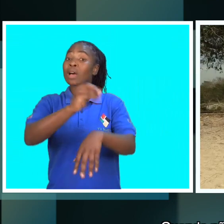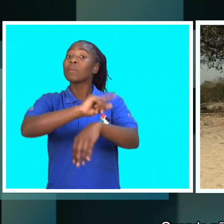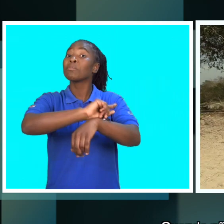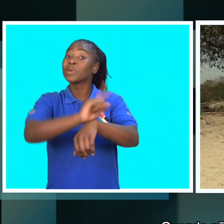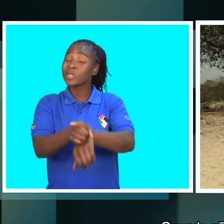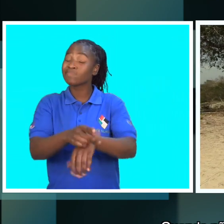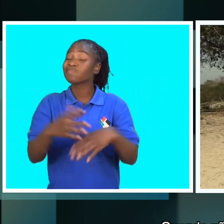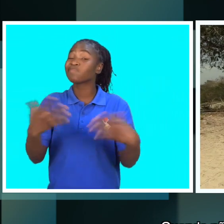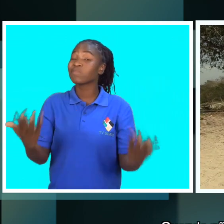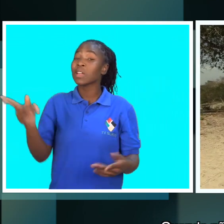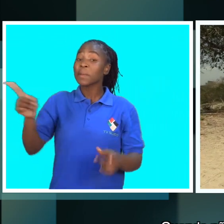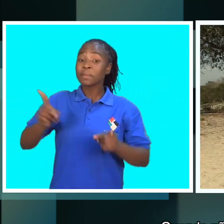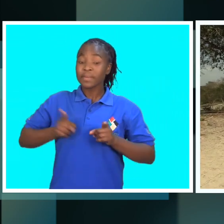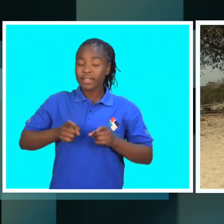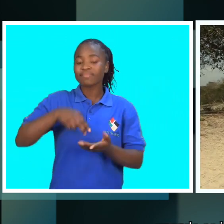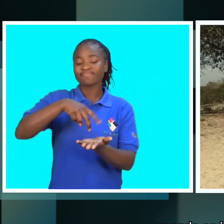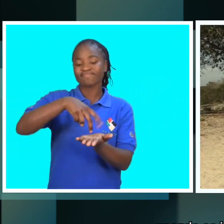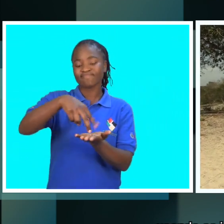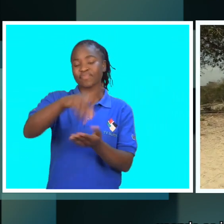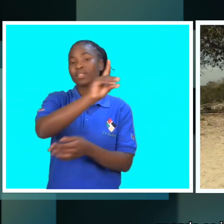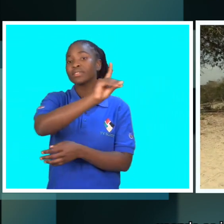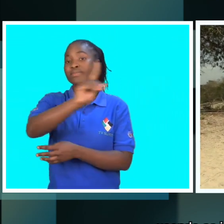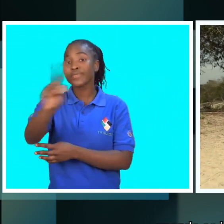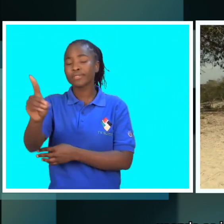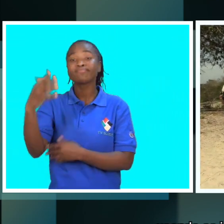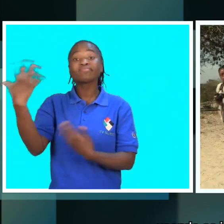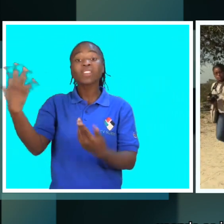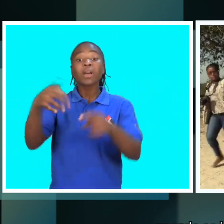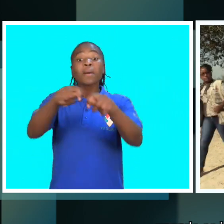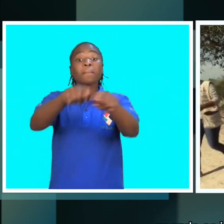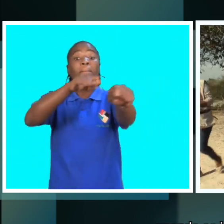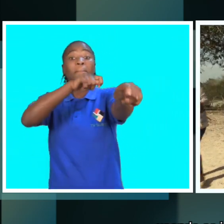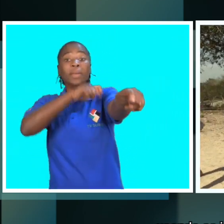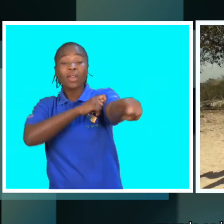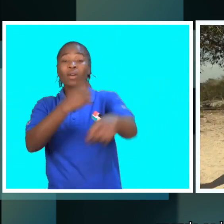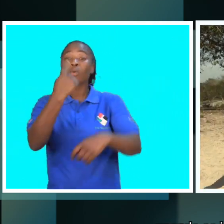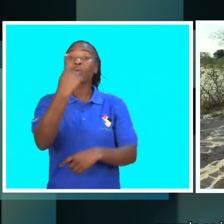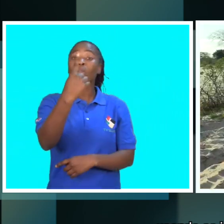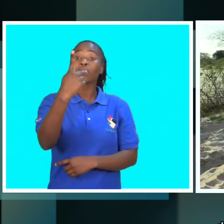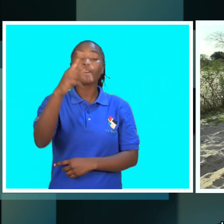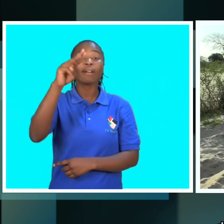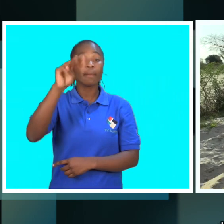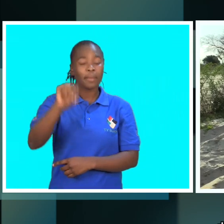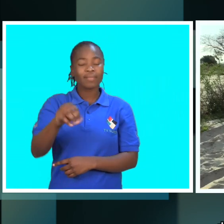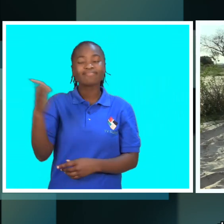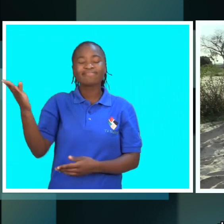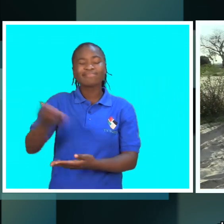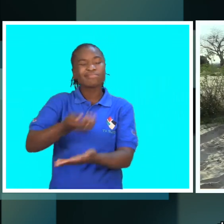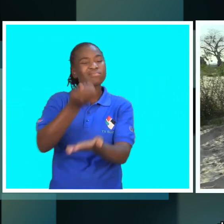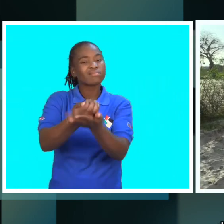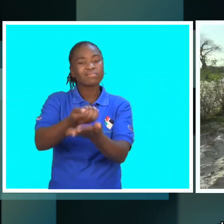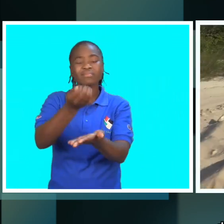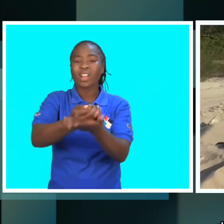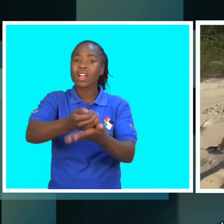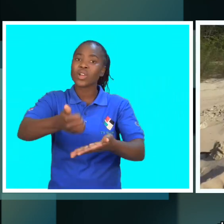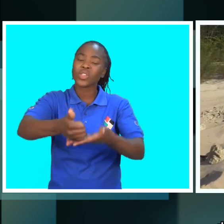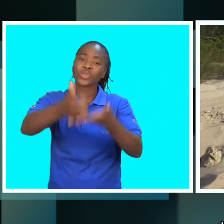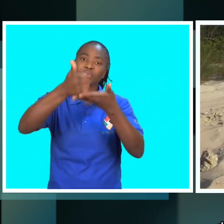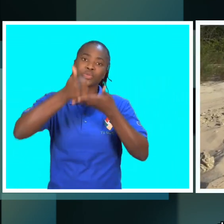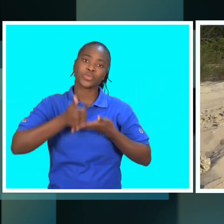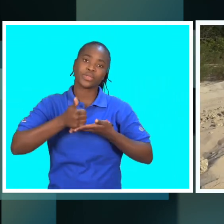ela caminha cerca de 30 minutos usando os joelhos num percurso de 1 quilômetro, daí o pedido da